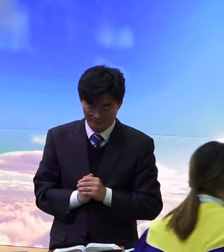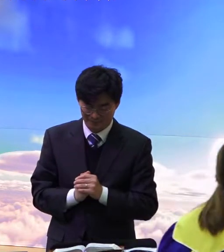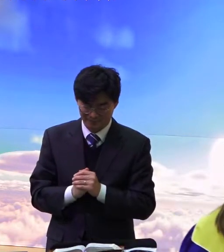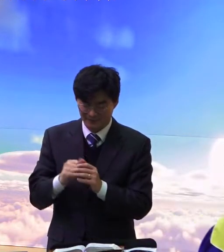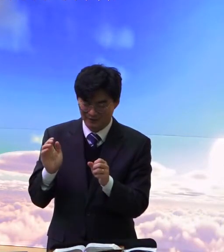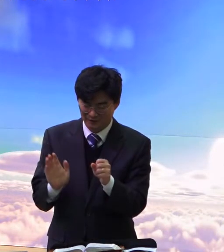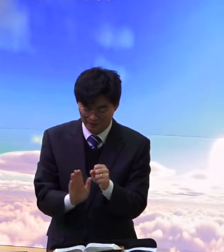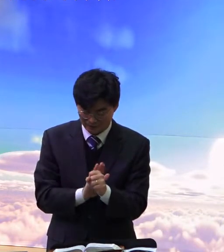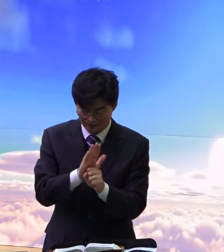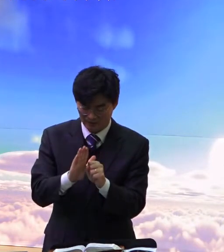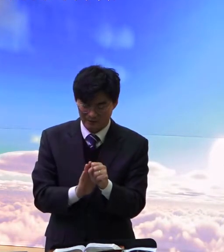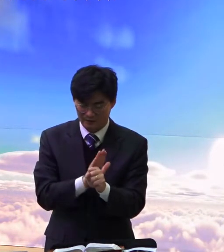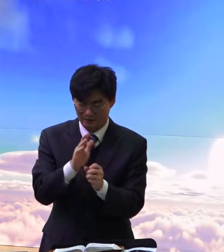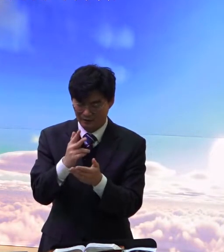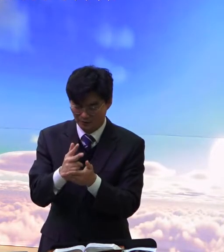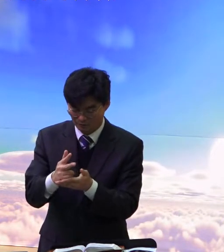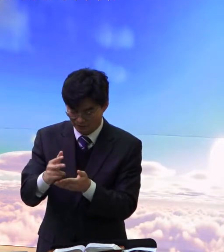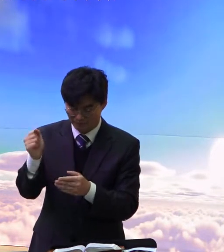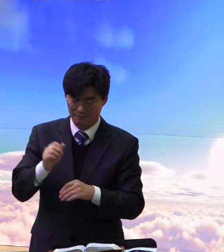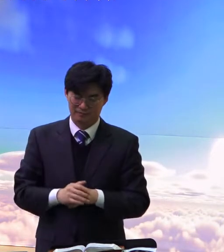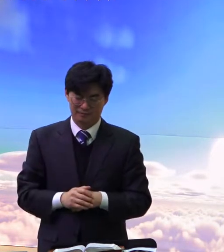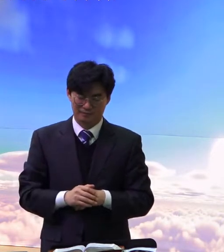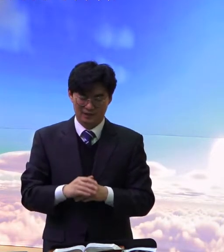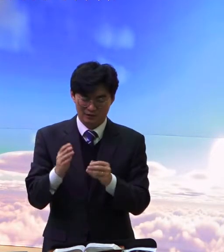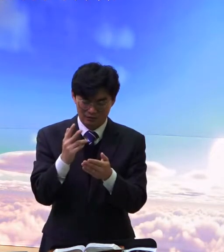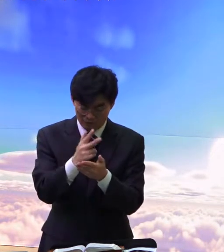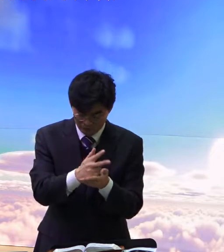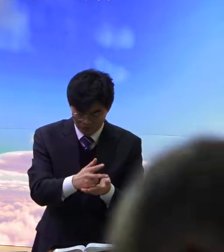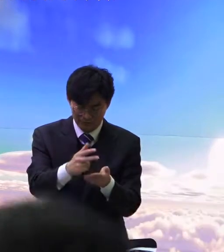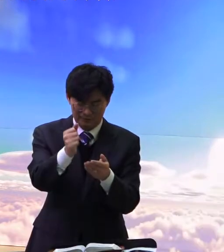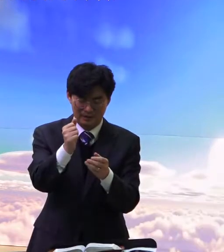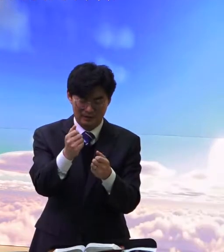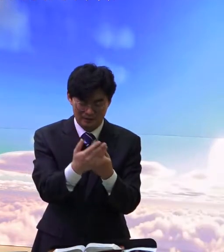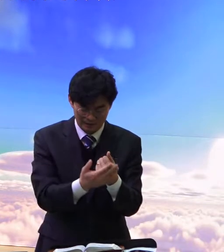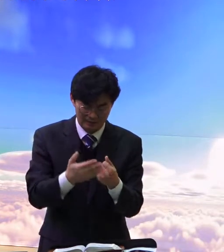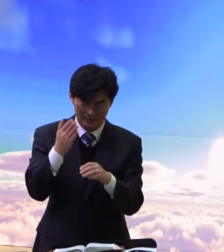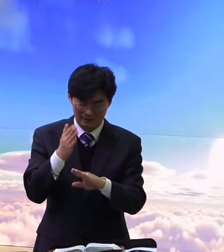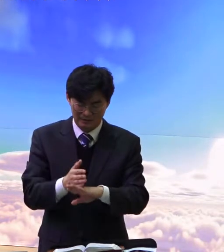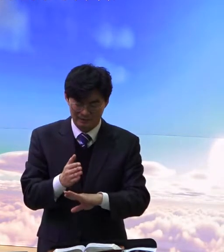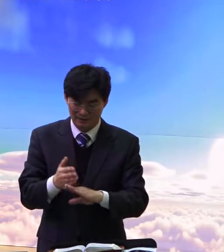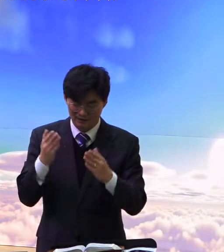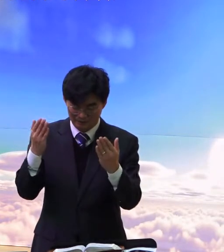사랑의 주님, 주님의 은혜를 감사합니다.